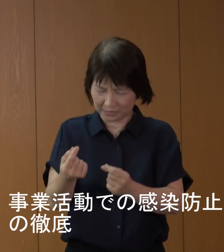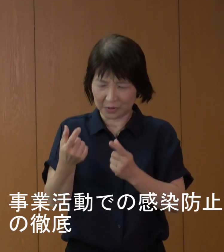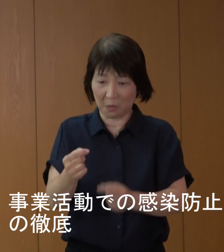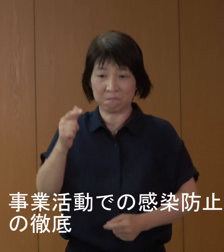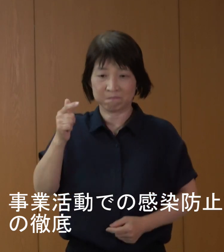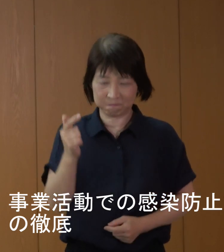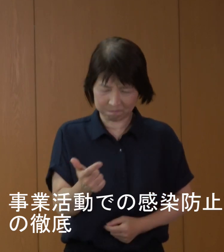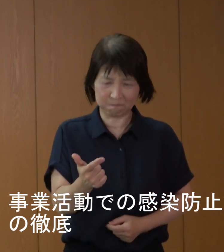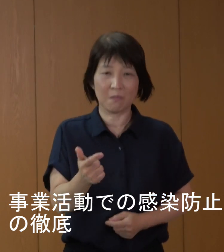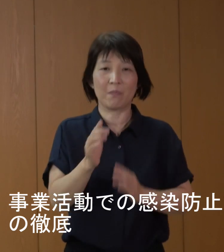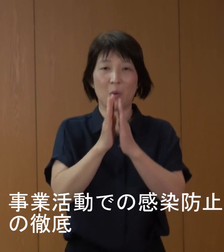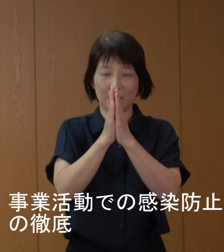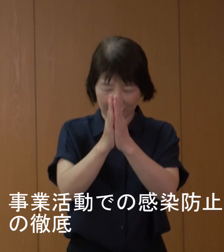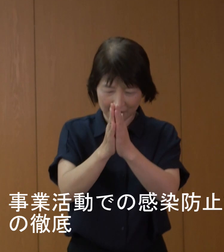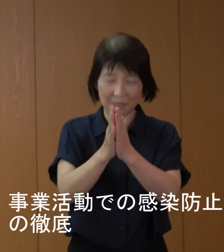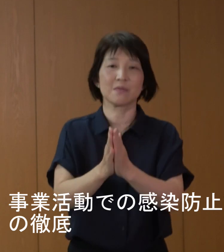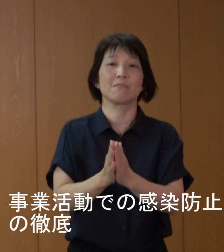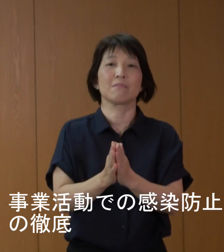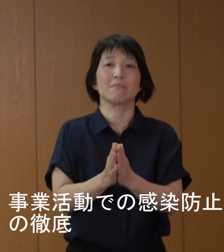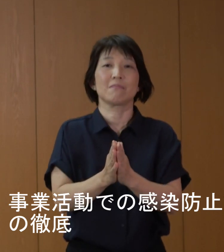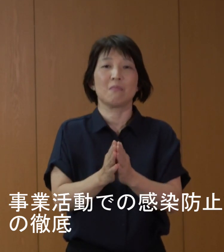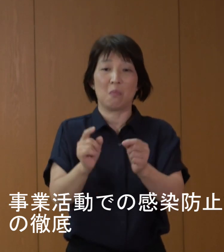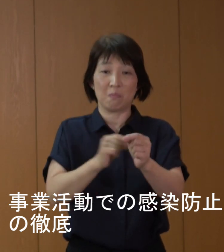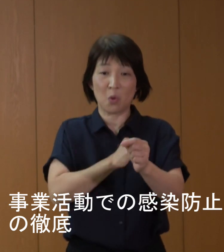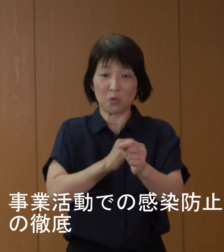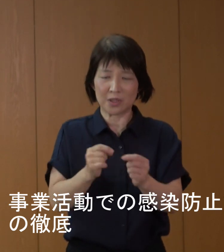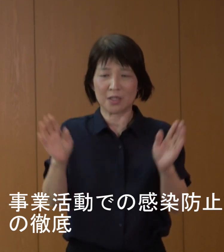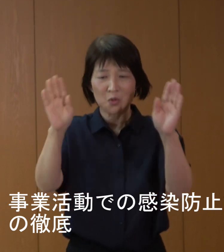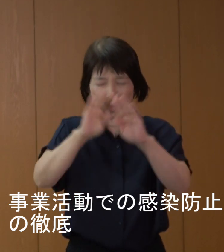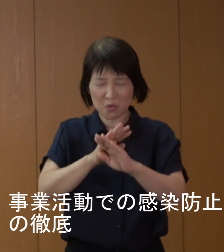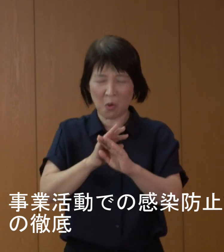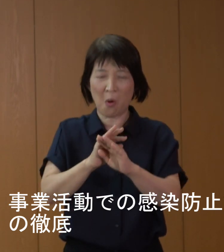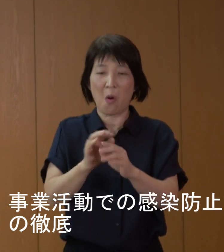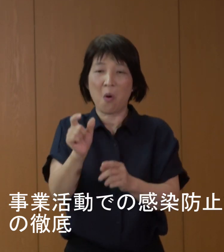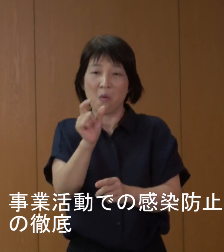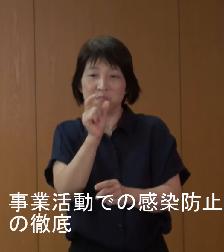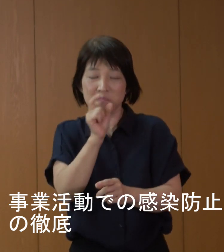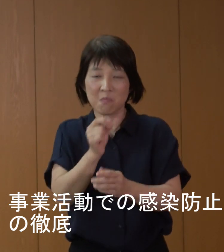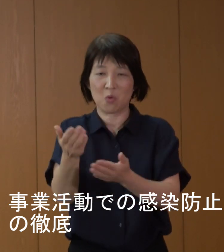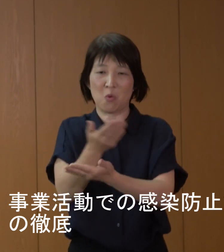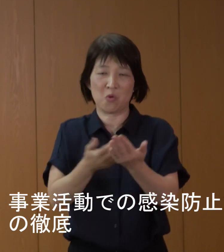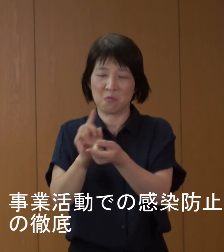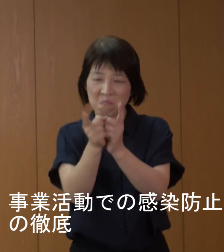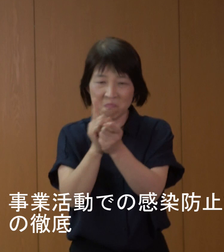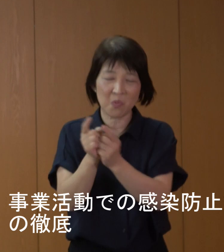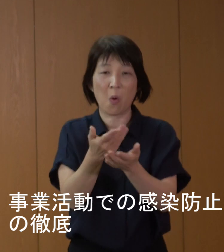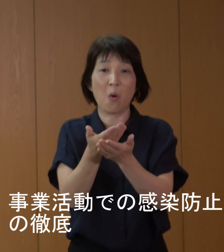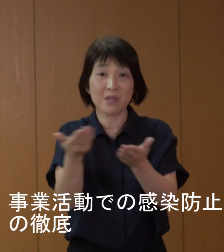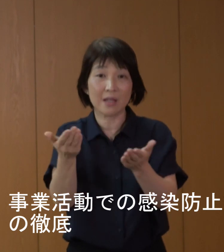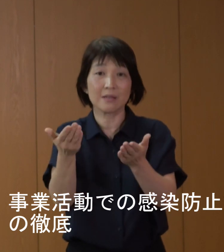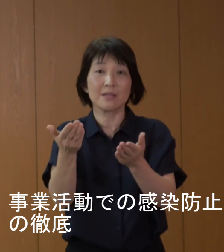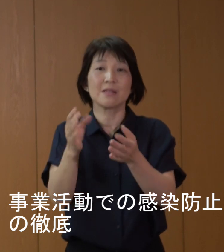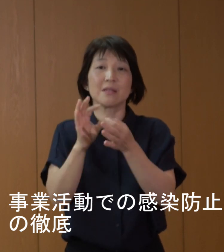してください。特に夜の繁華街の接待を伴う飲食店などには